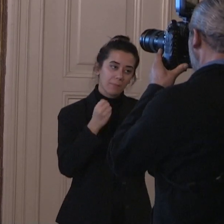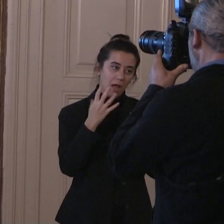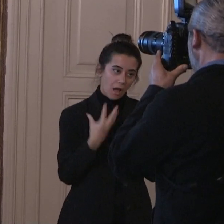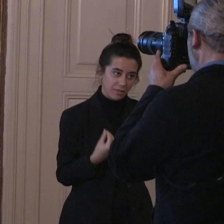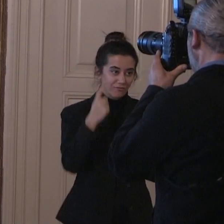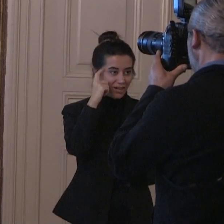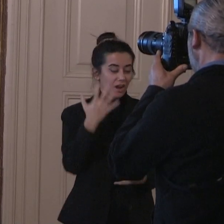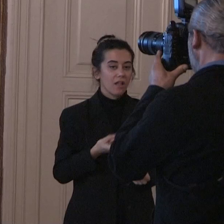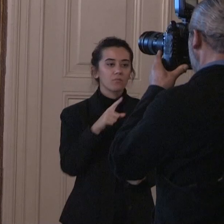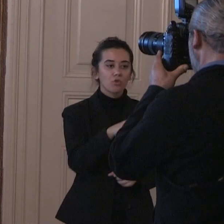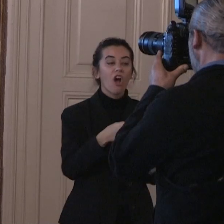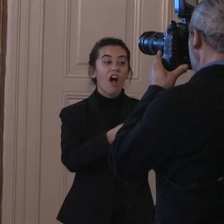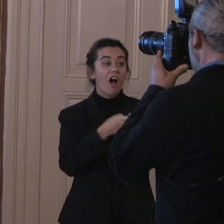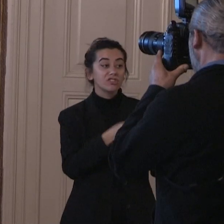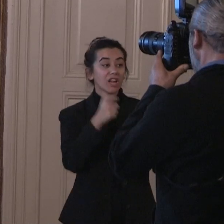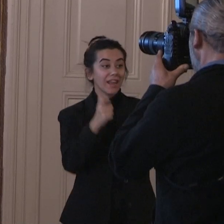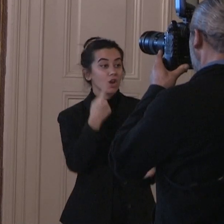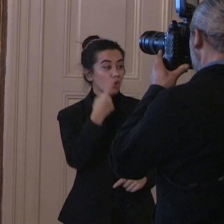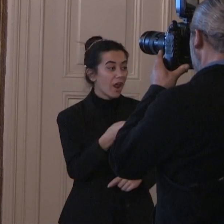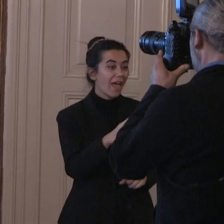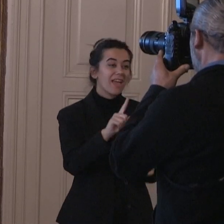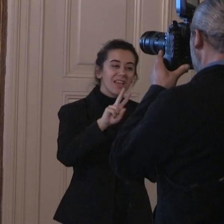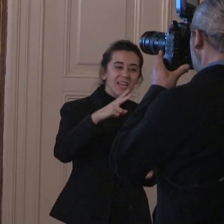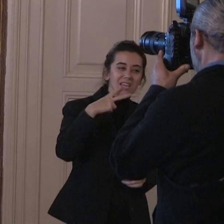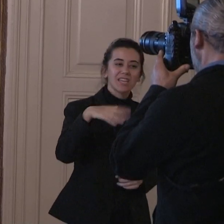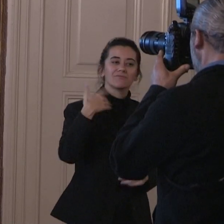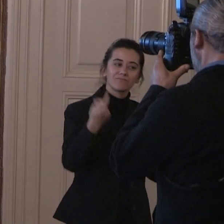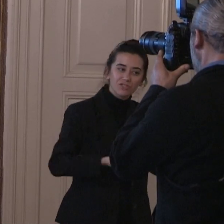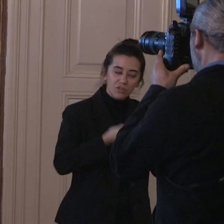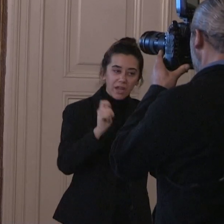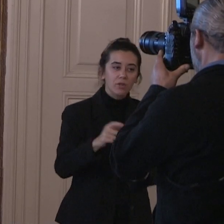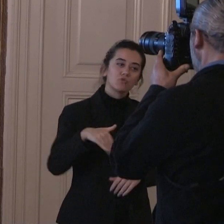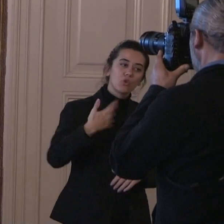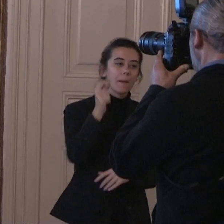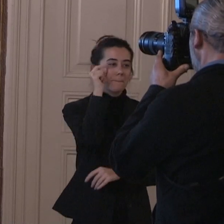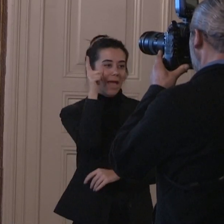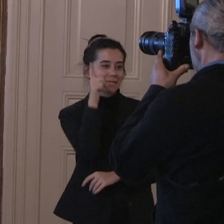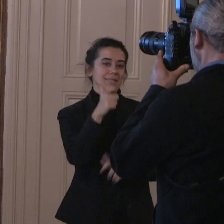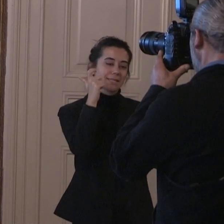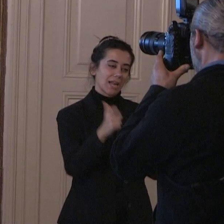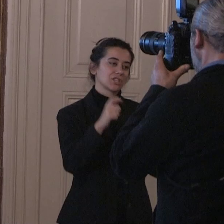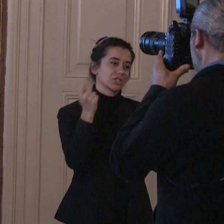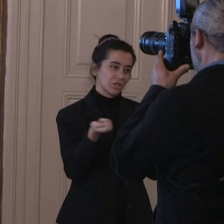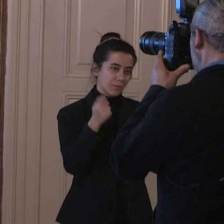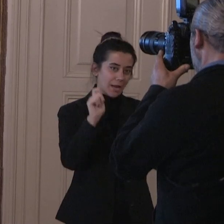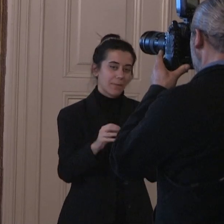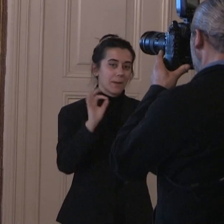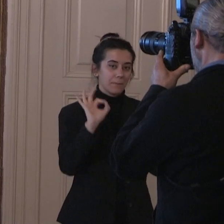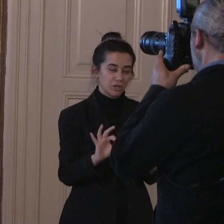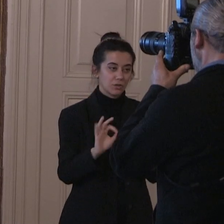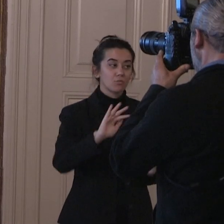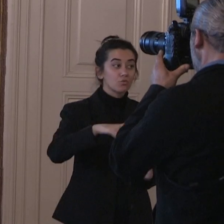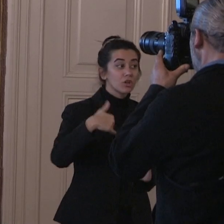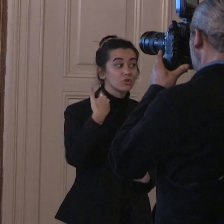başladıktan 2 sene sonra Beyazıt Yerleşkesi'ne koordinatör yardımcısı olarak geçiş yaptım. Bu süreçte birçok öğrenciyle tanışma ve